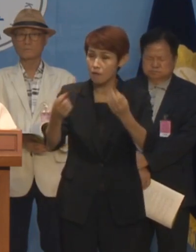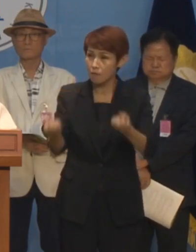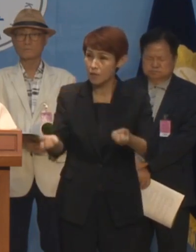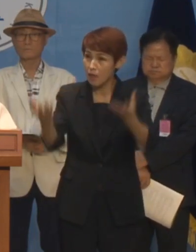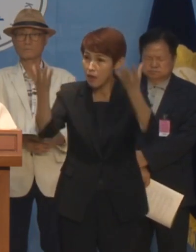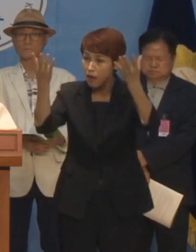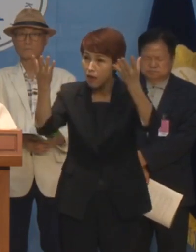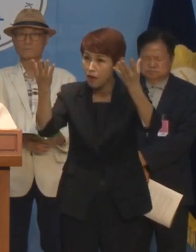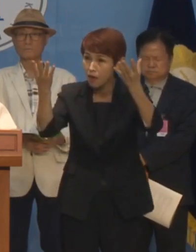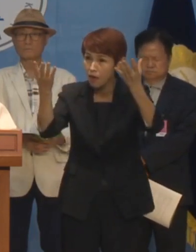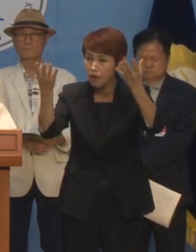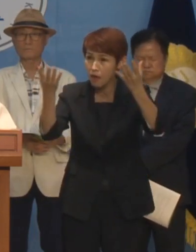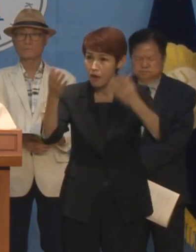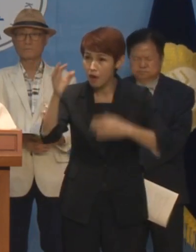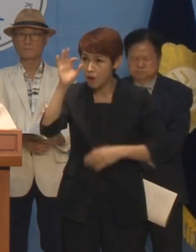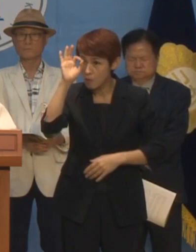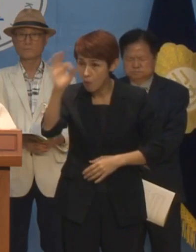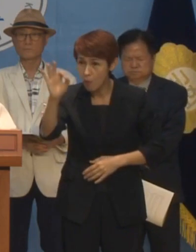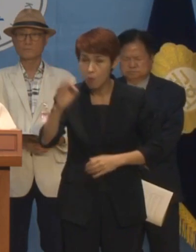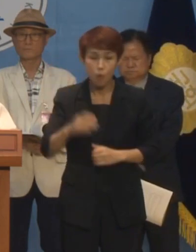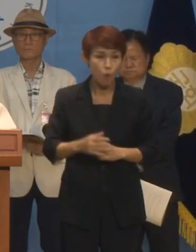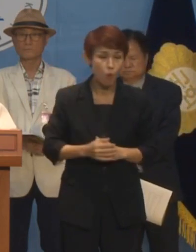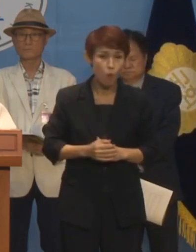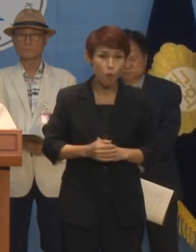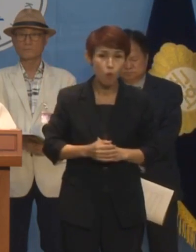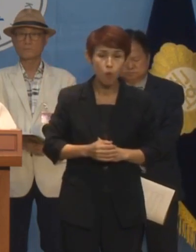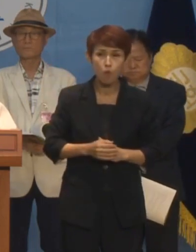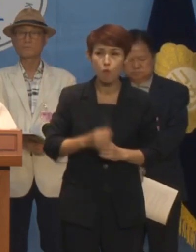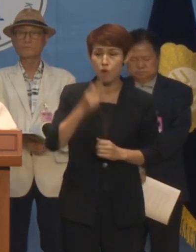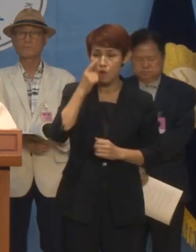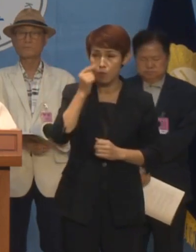뭔지 그리고 일본 제국주의가 왜 나쁜지